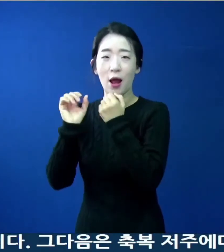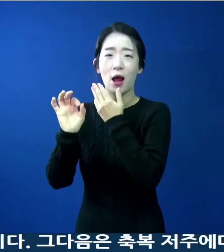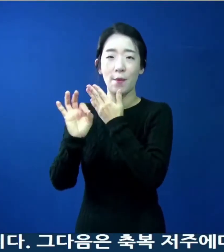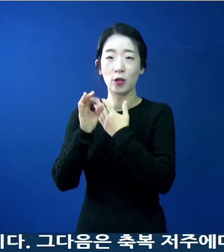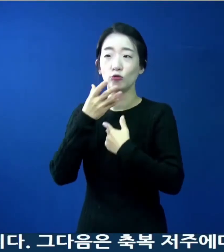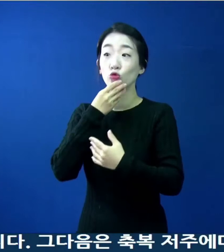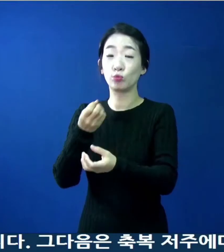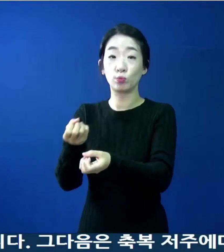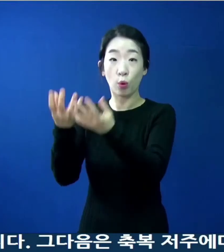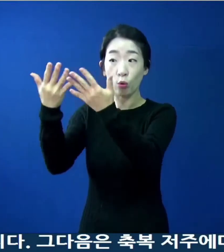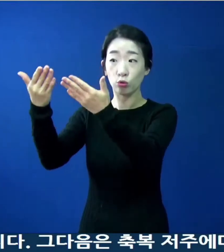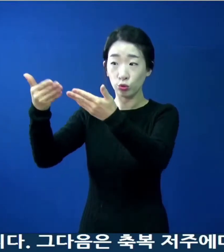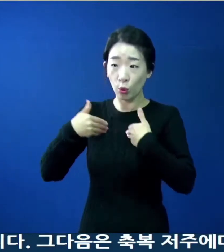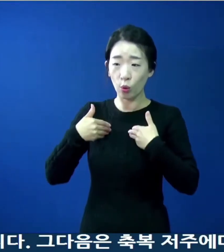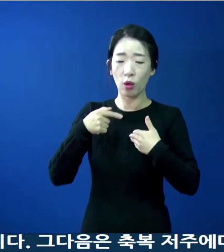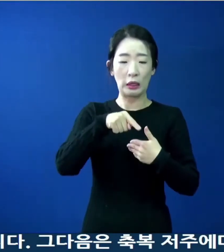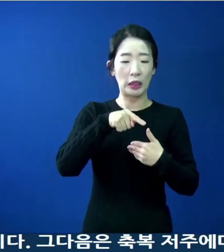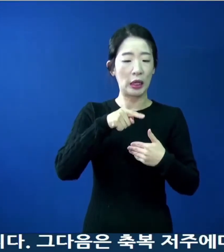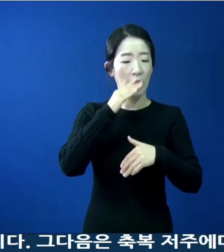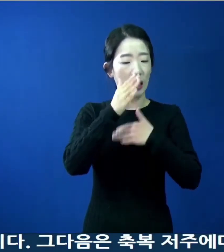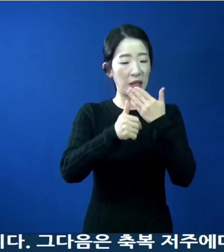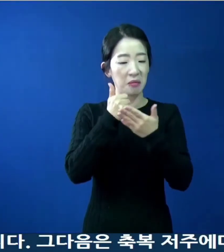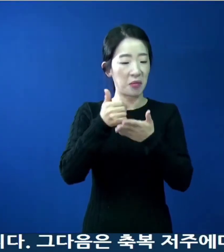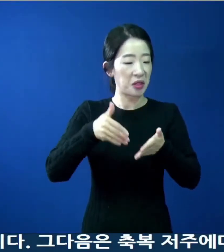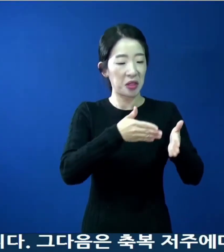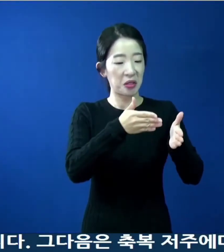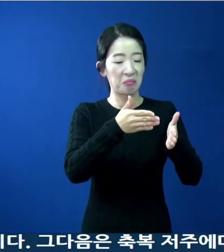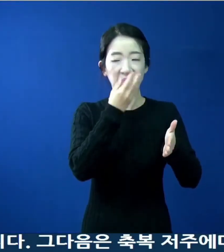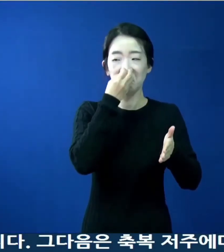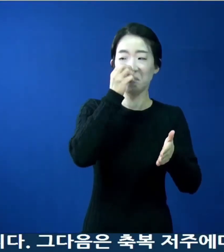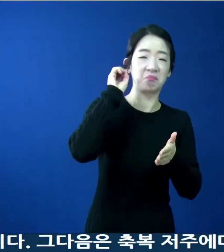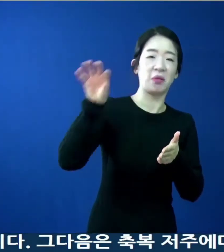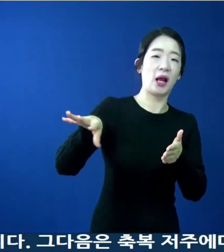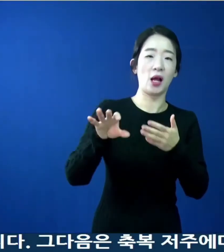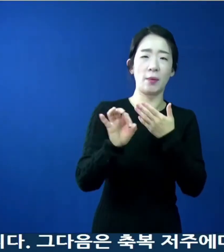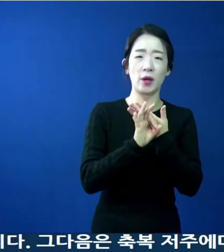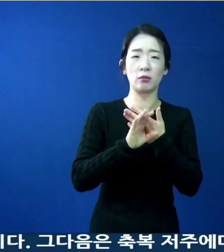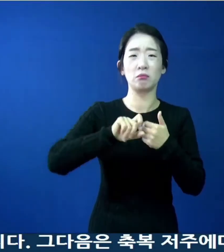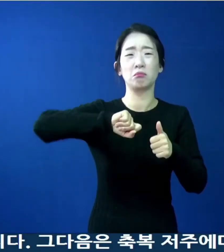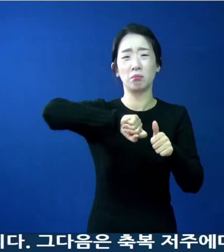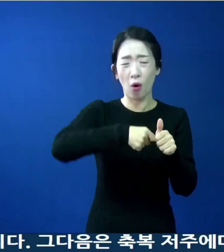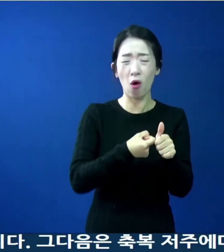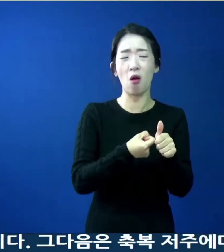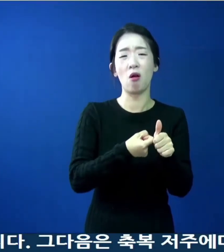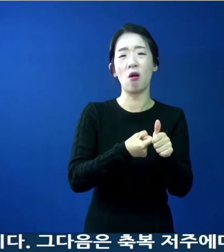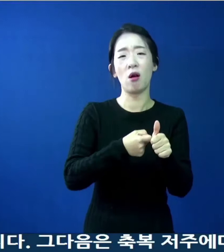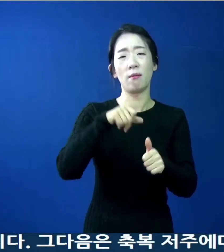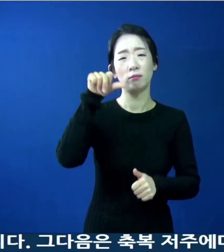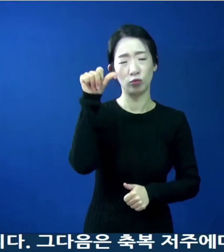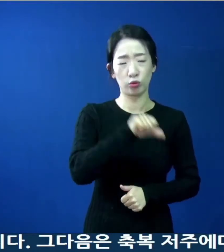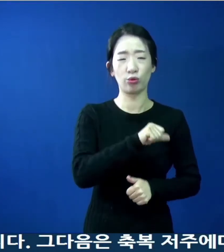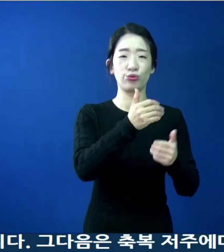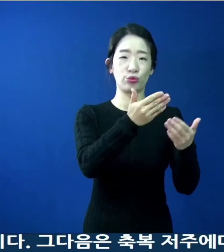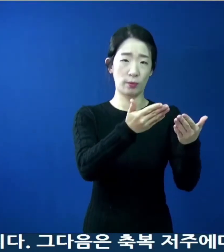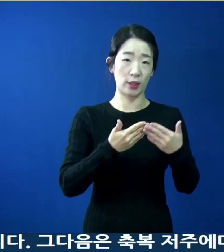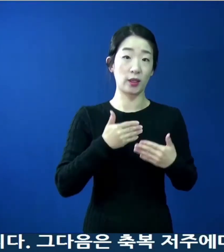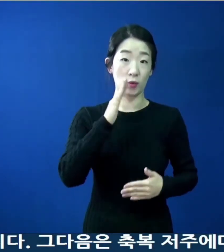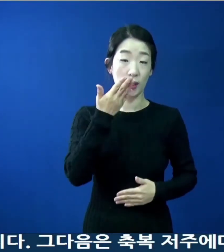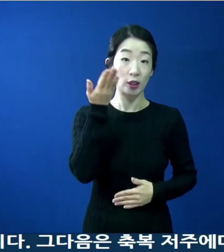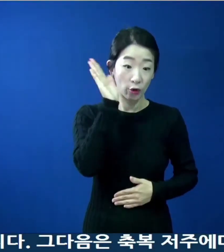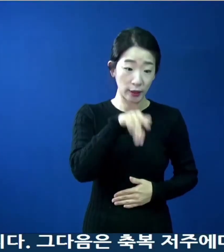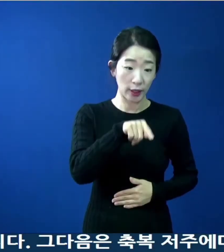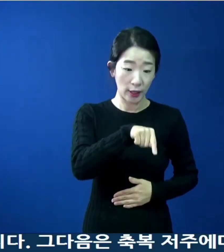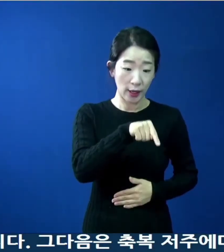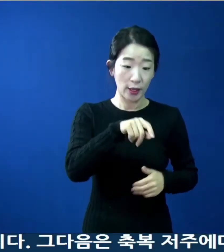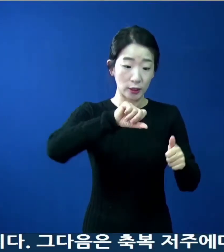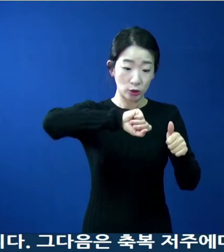벌을 받아야 마땅한데, 그때에도 하나님이 회복받을 수 있는 길을 열어놓으셨다. 다음